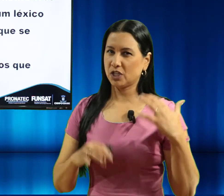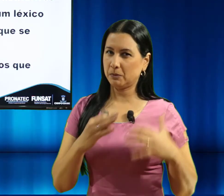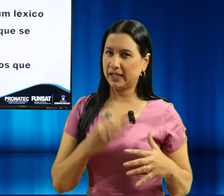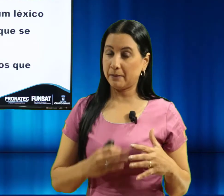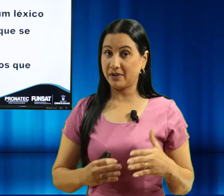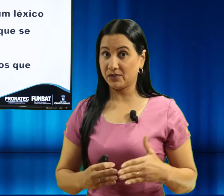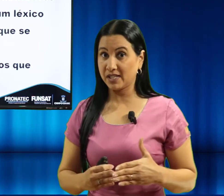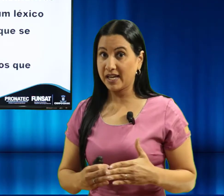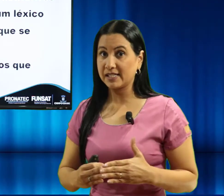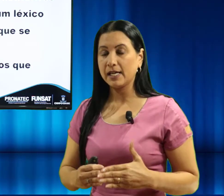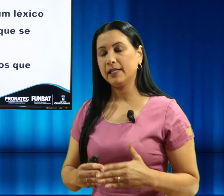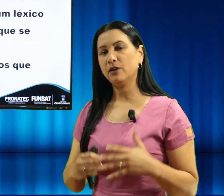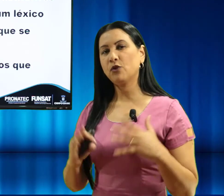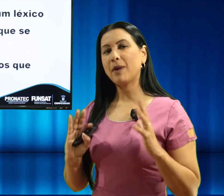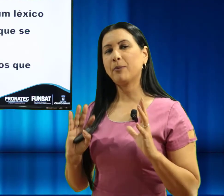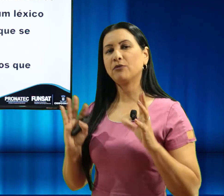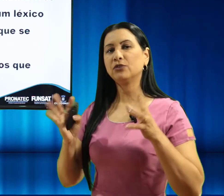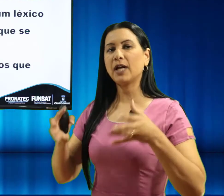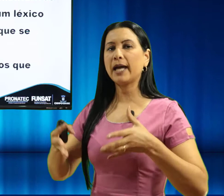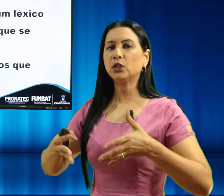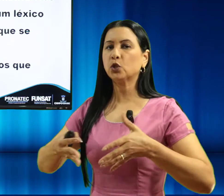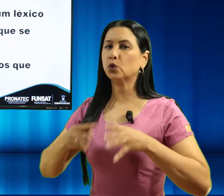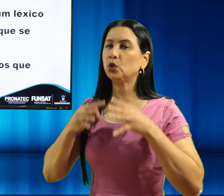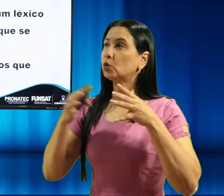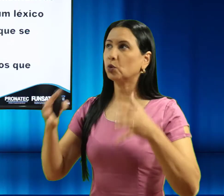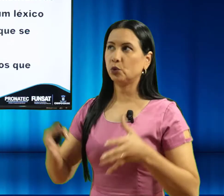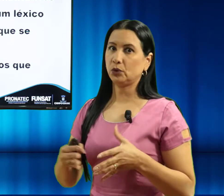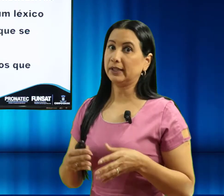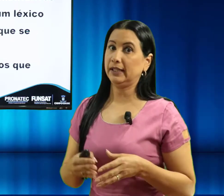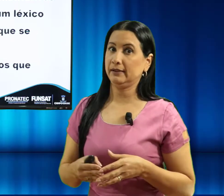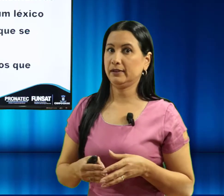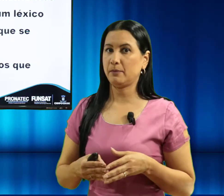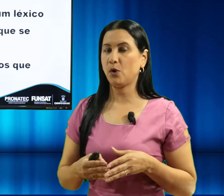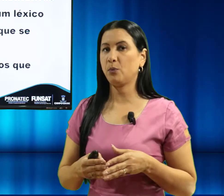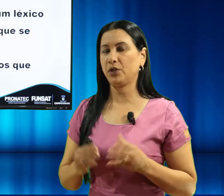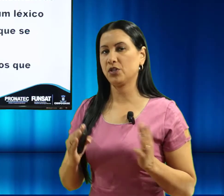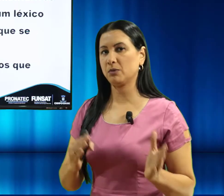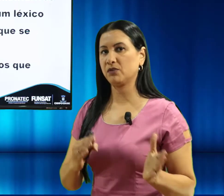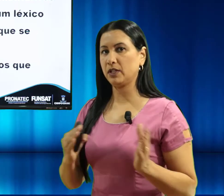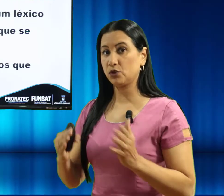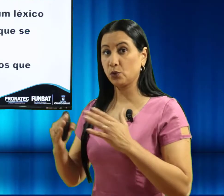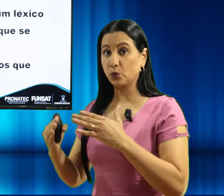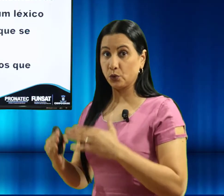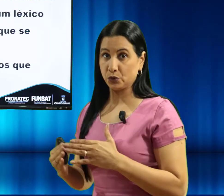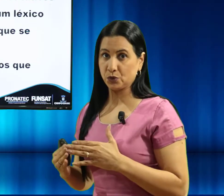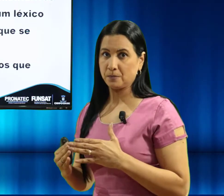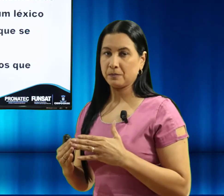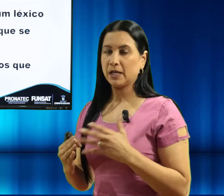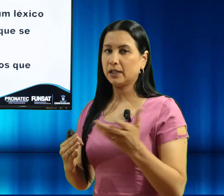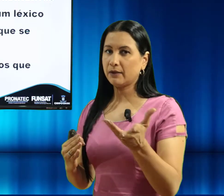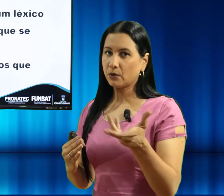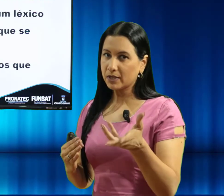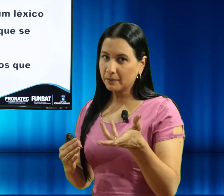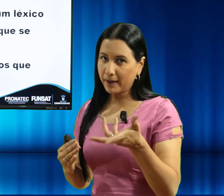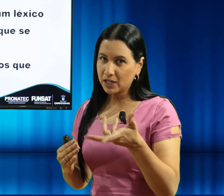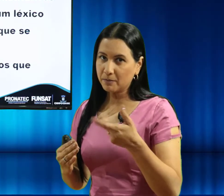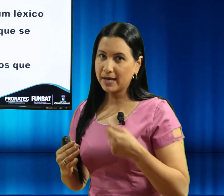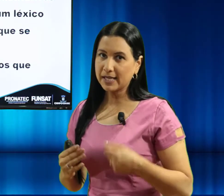expliquei para vocês? Não vou me aprofundar em tudo aqui, tá bom? Porque nós estamos falando de um curso, então a coisa pede mais